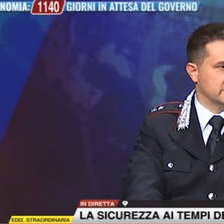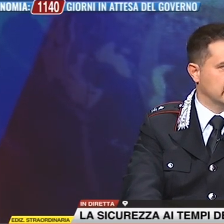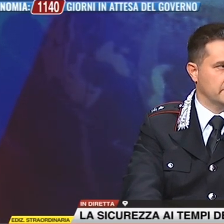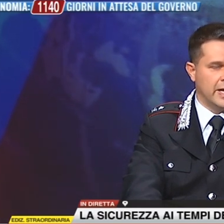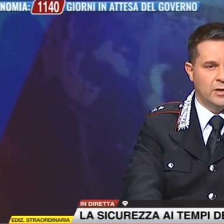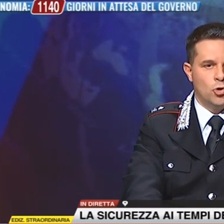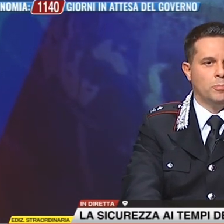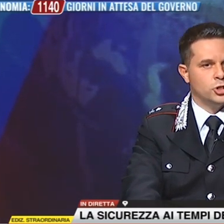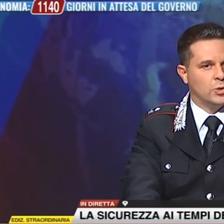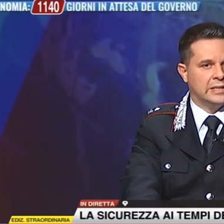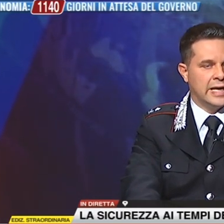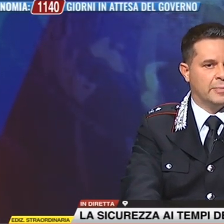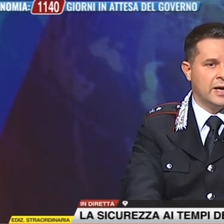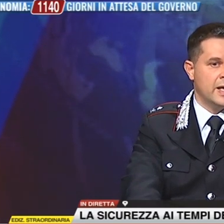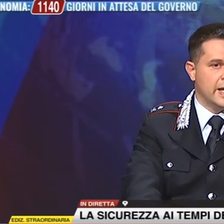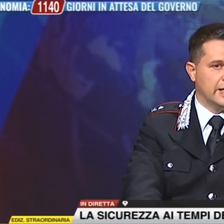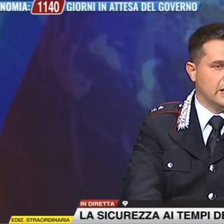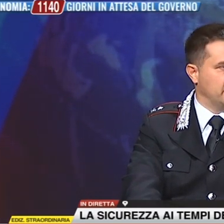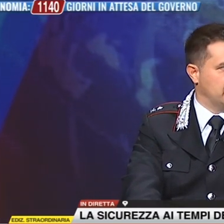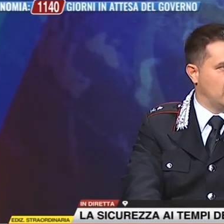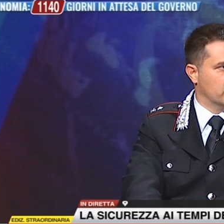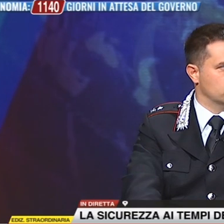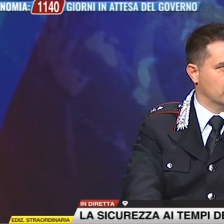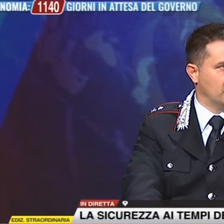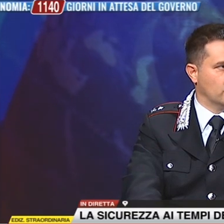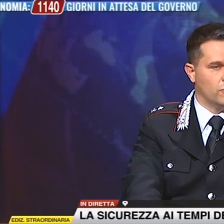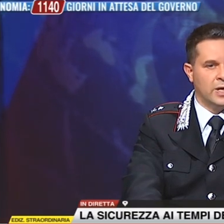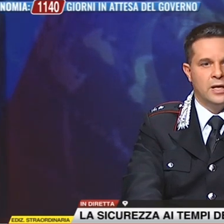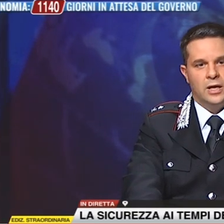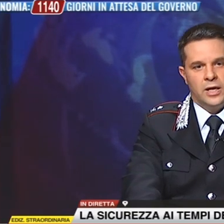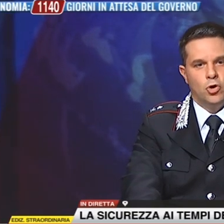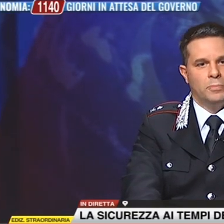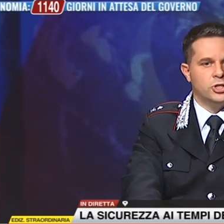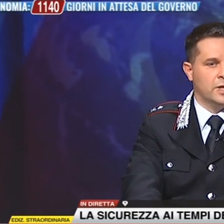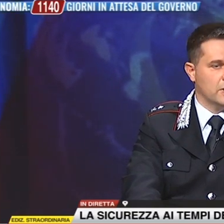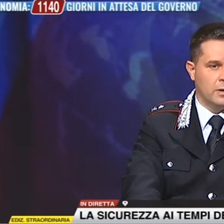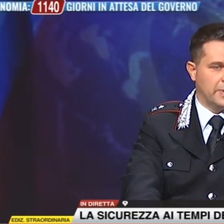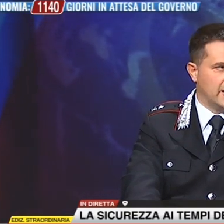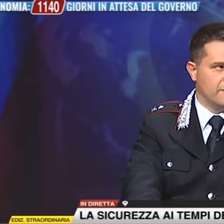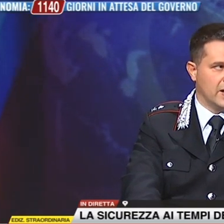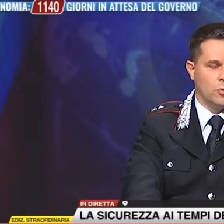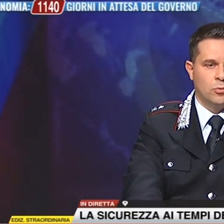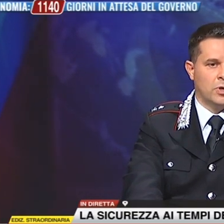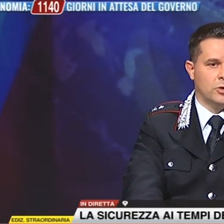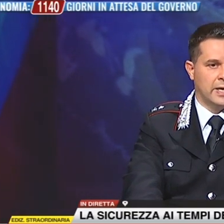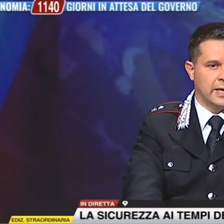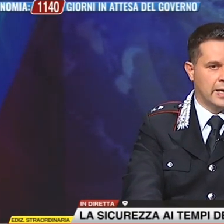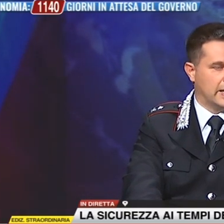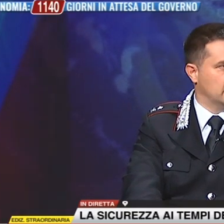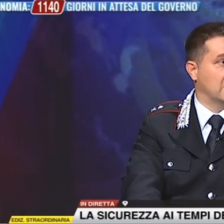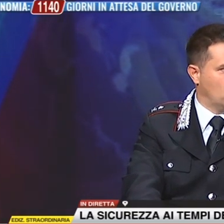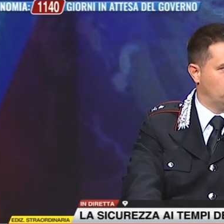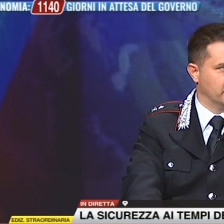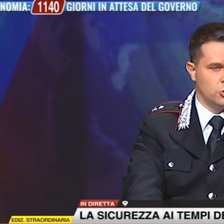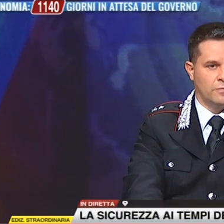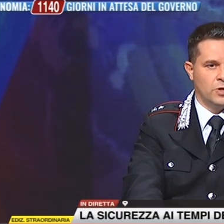vengono distratti magari da un complice in un'altra camera e nella prima occasione favorevole il complice preleva quello che è